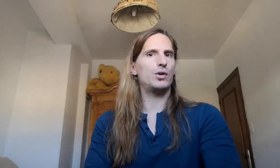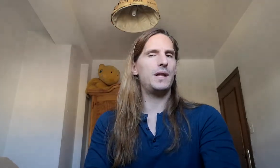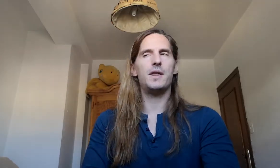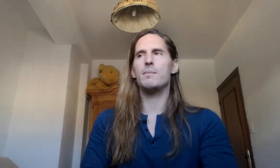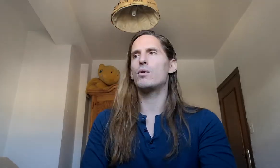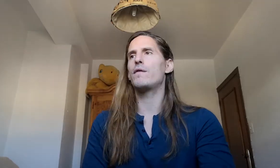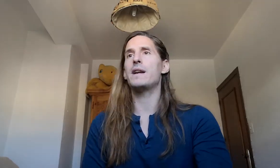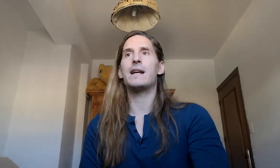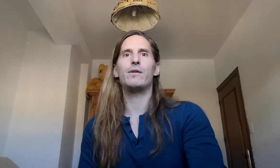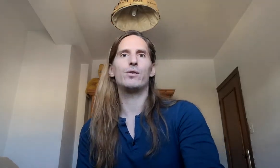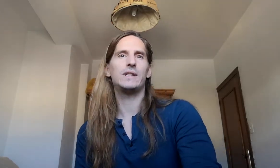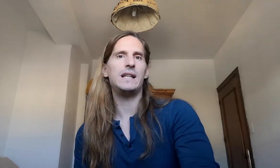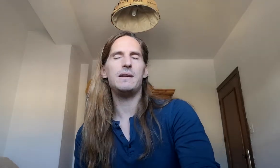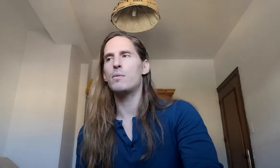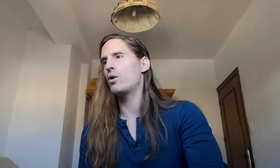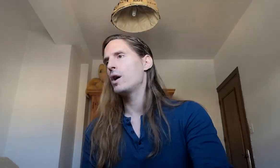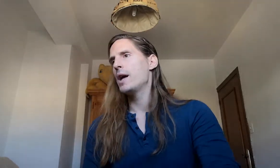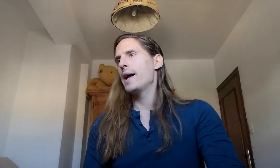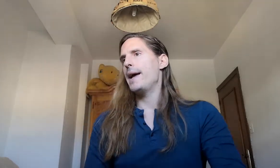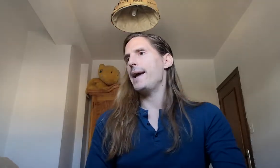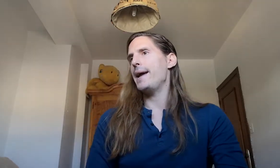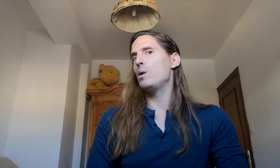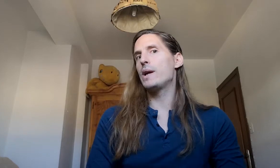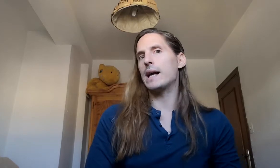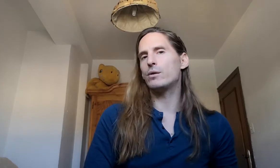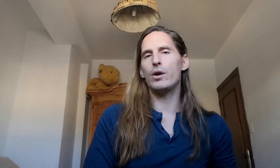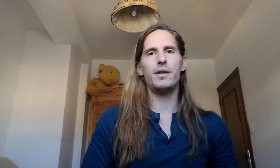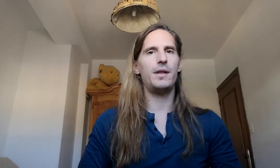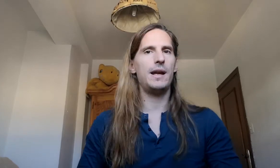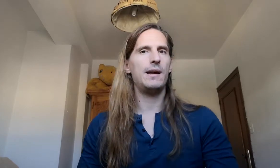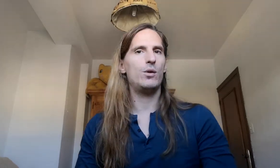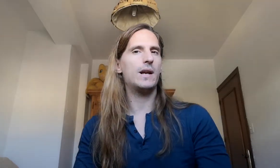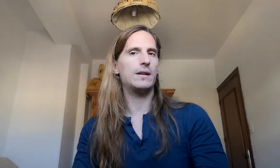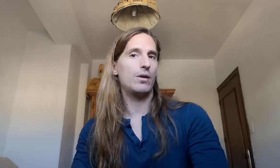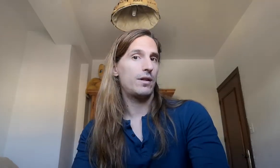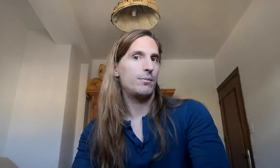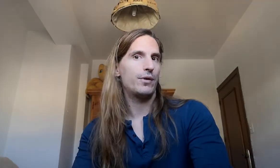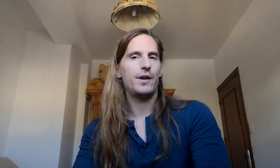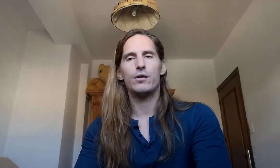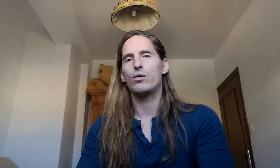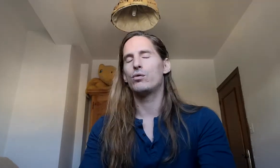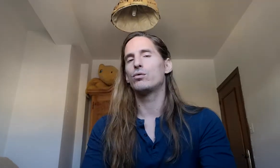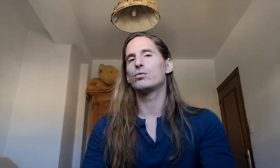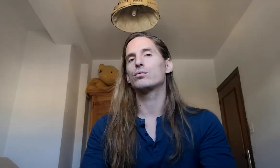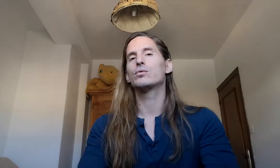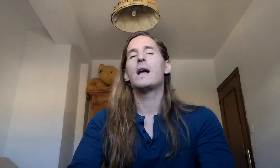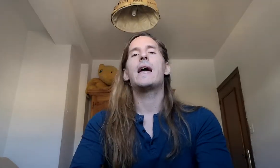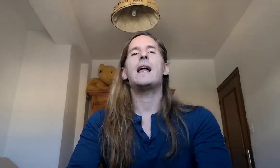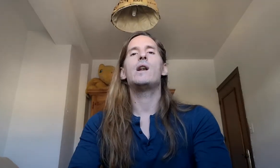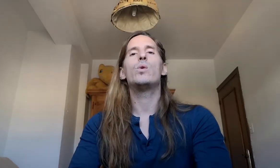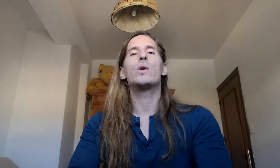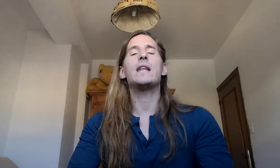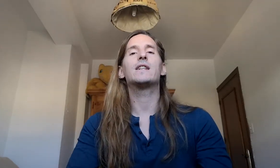X, Fernando VII, Luis XIV, por cierto, el rey